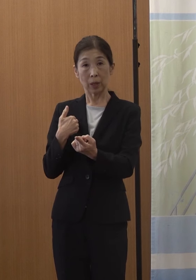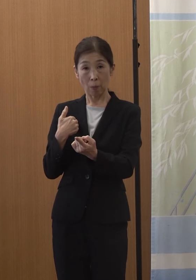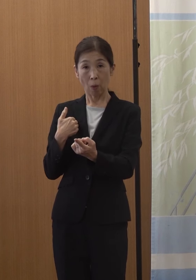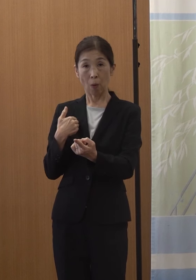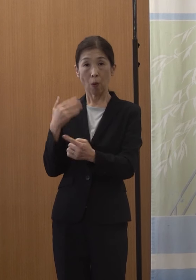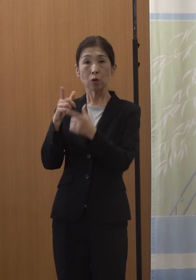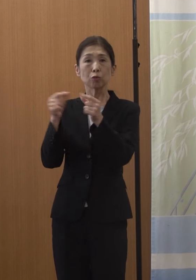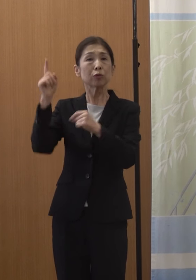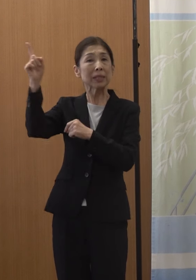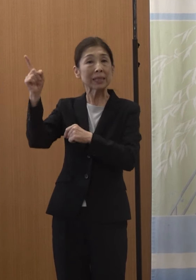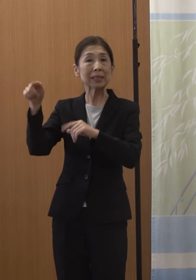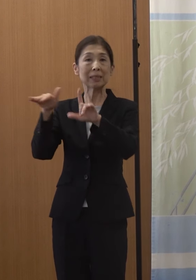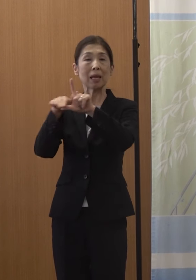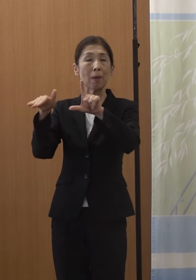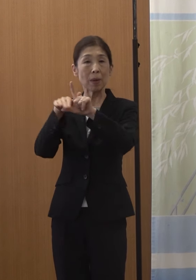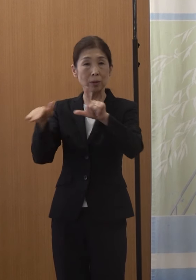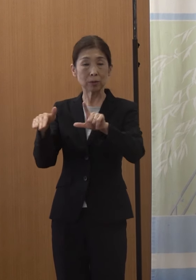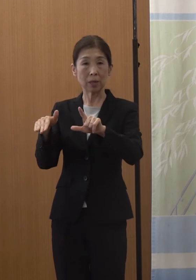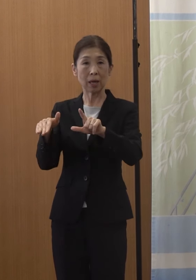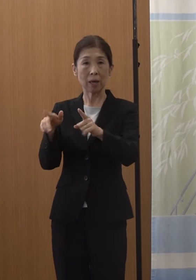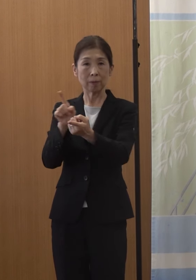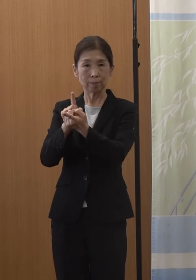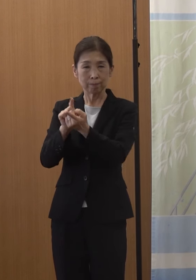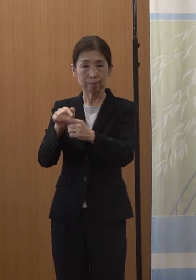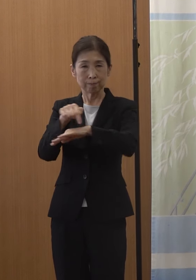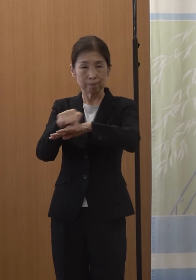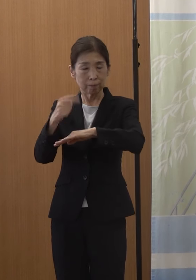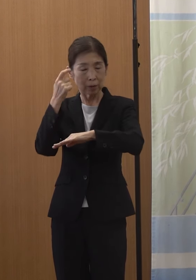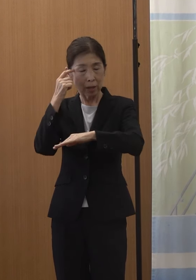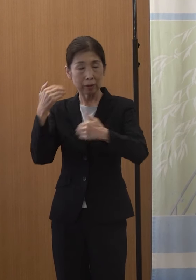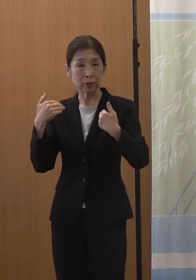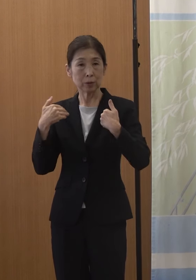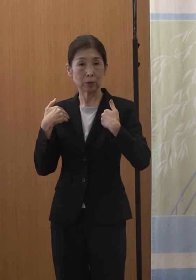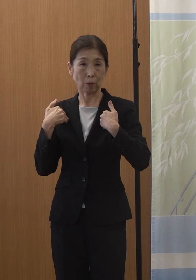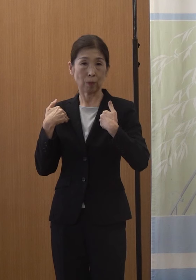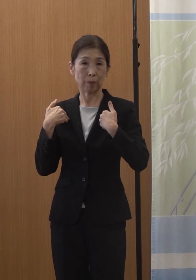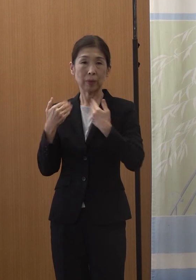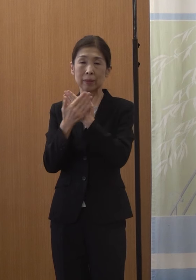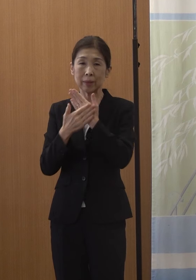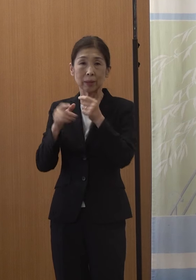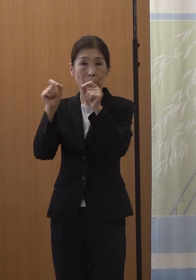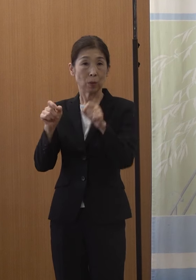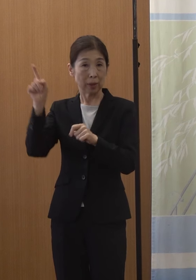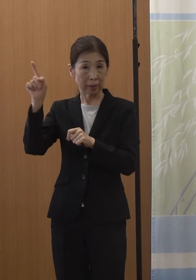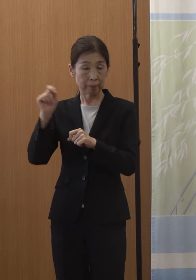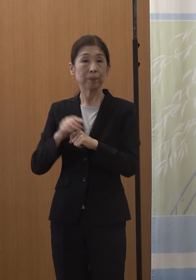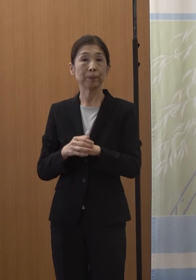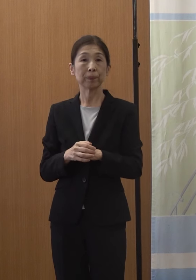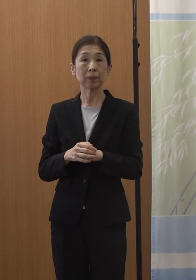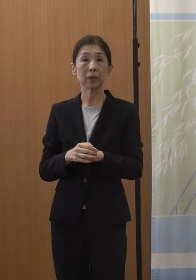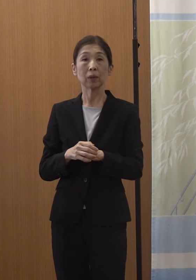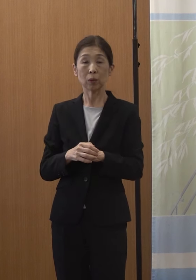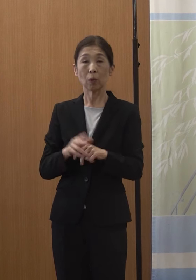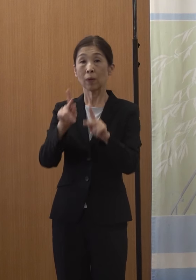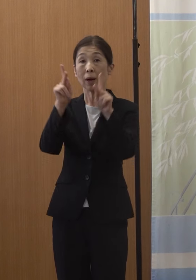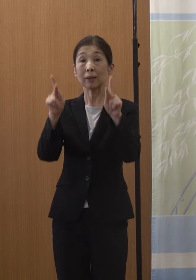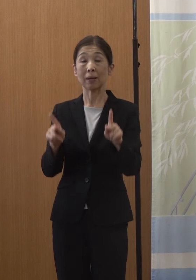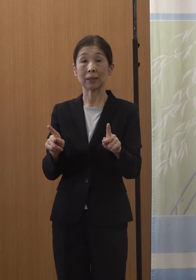レベルで捉えなければならない大きな課題であろうというふうに考えています。ここに向けての課題が子